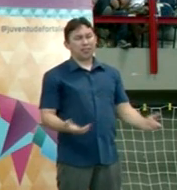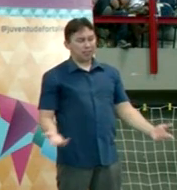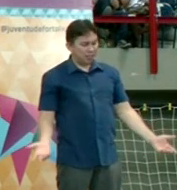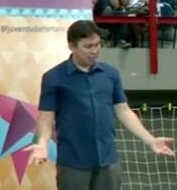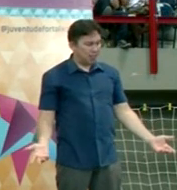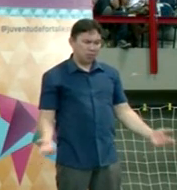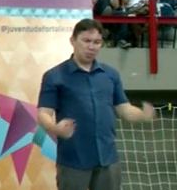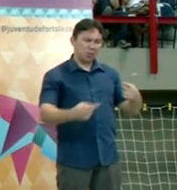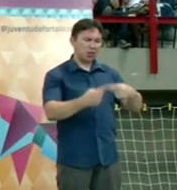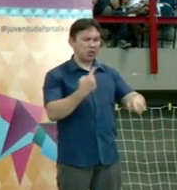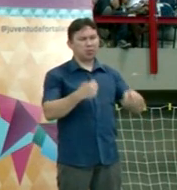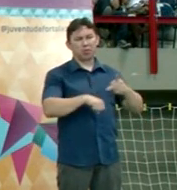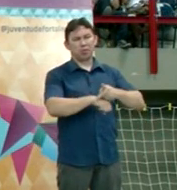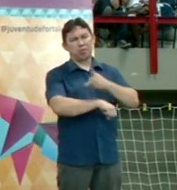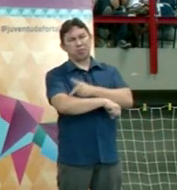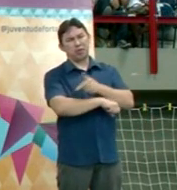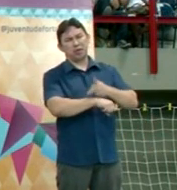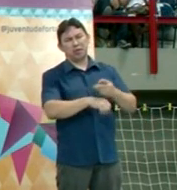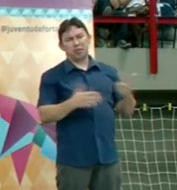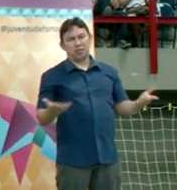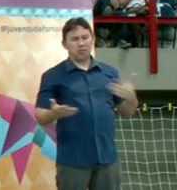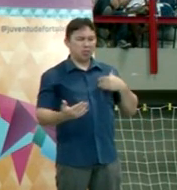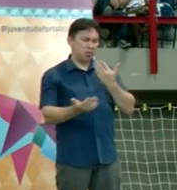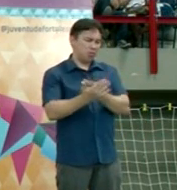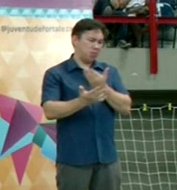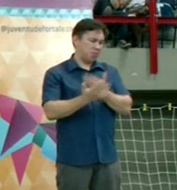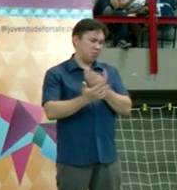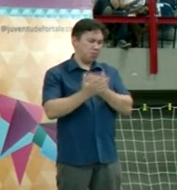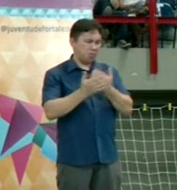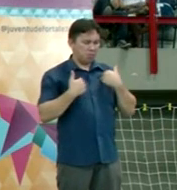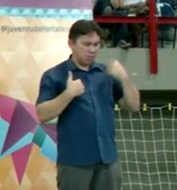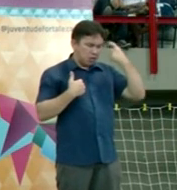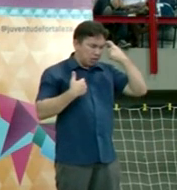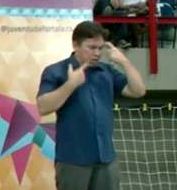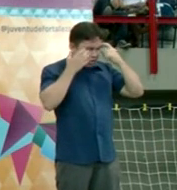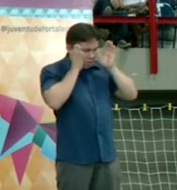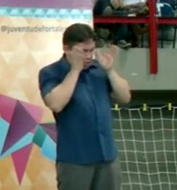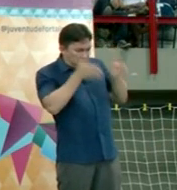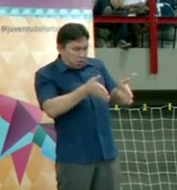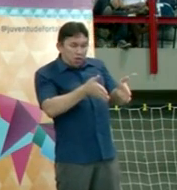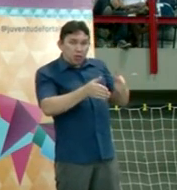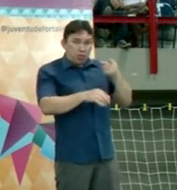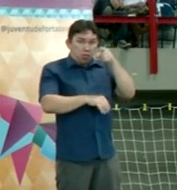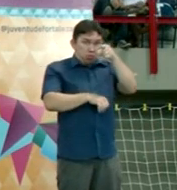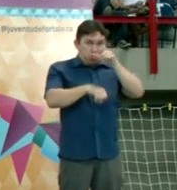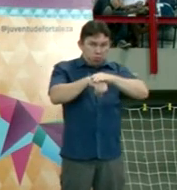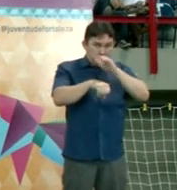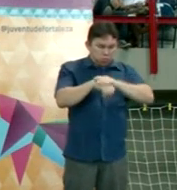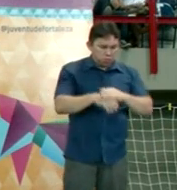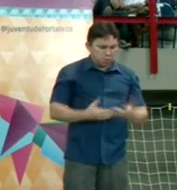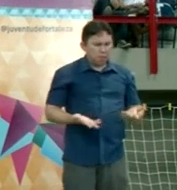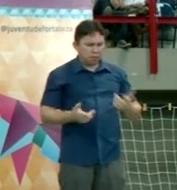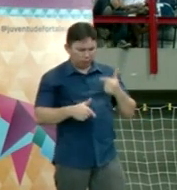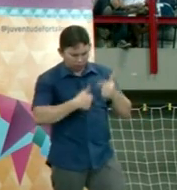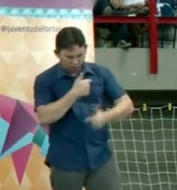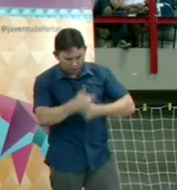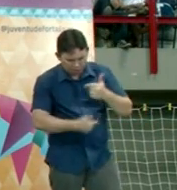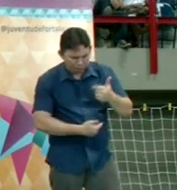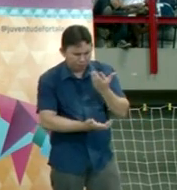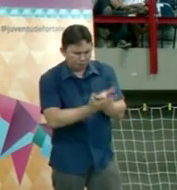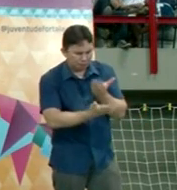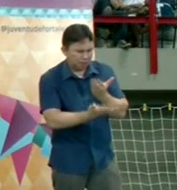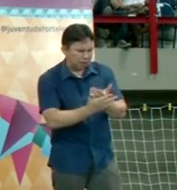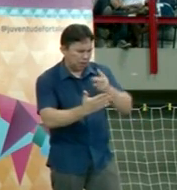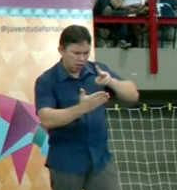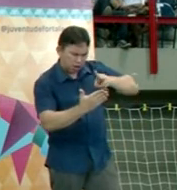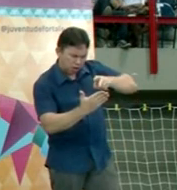desonestidade pedagógica enorme com quem estudou e está tenso ali na hora da prova. Porque você está se dedicando na prova,